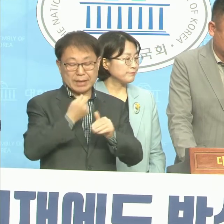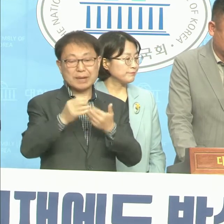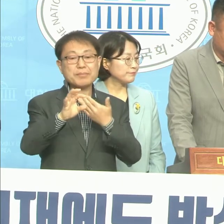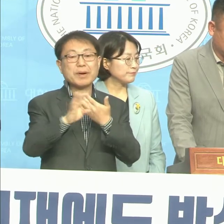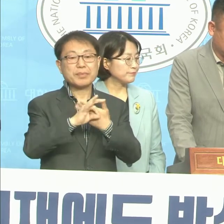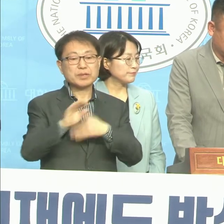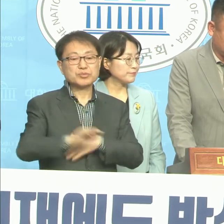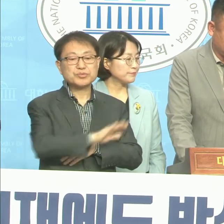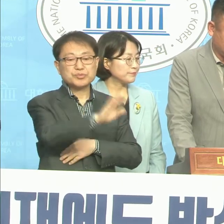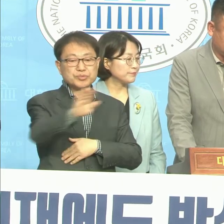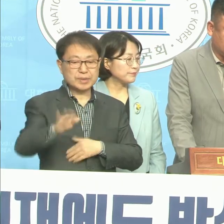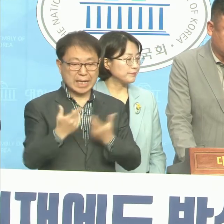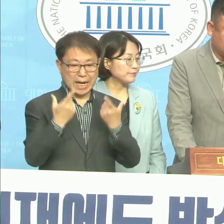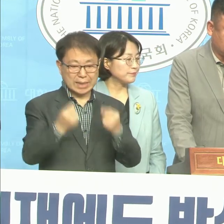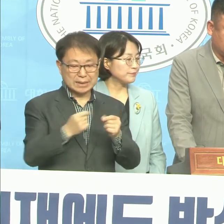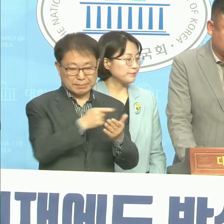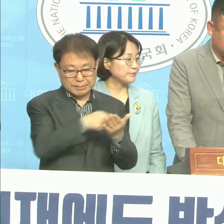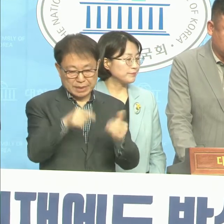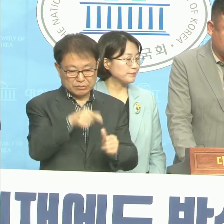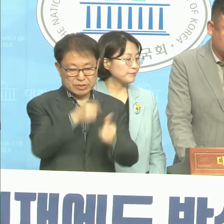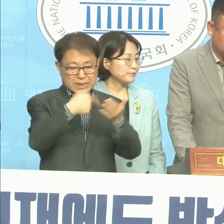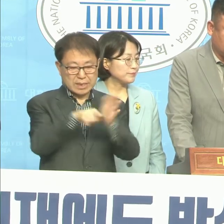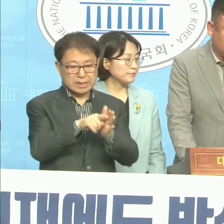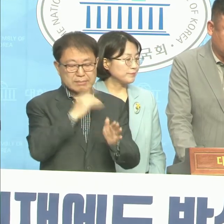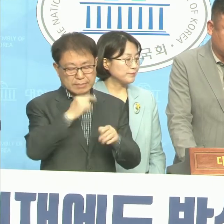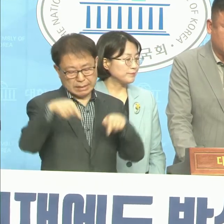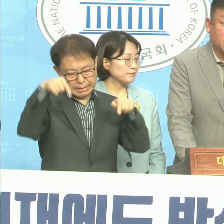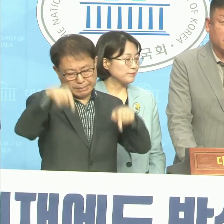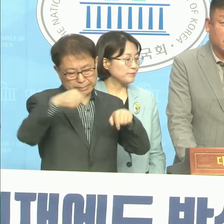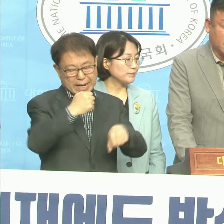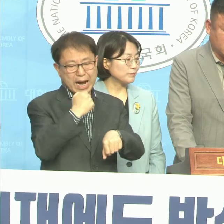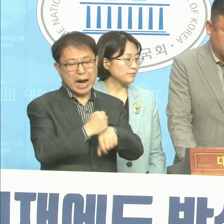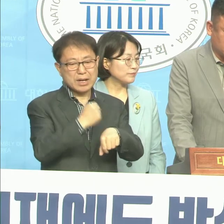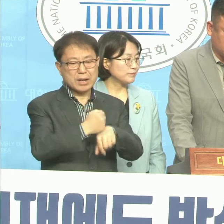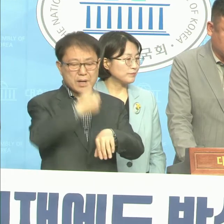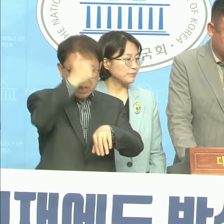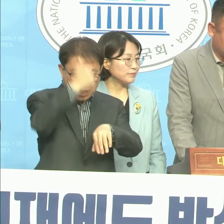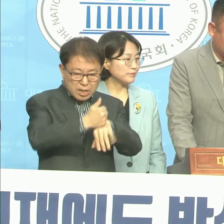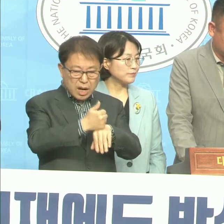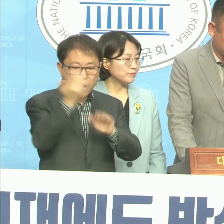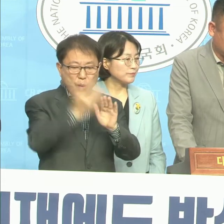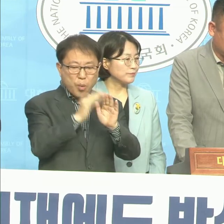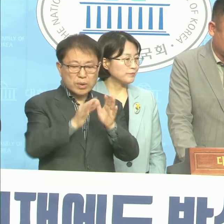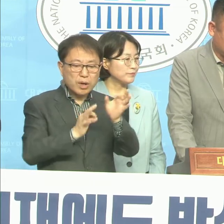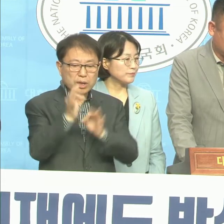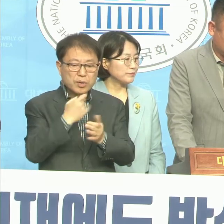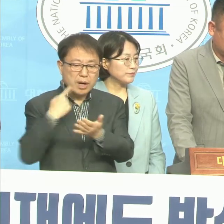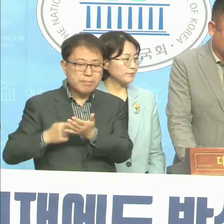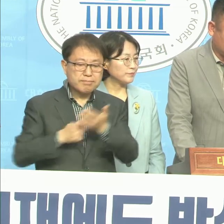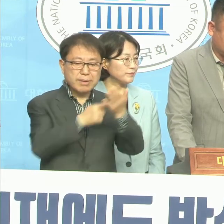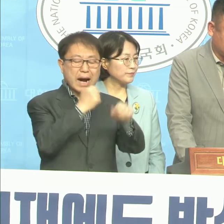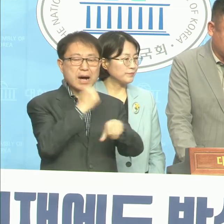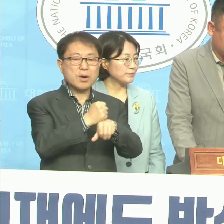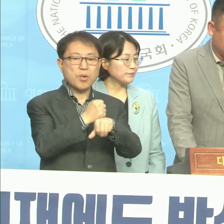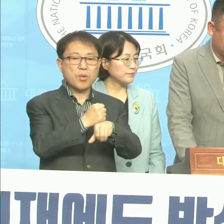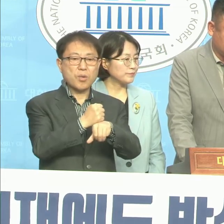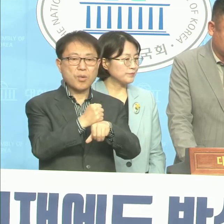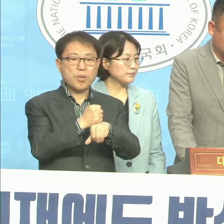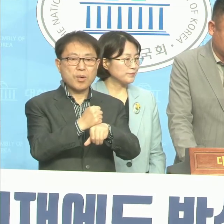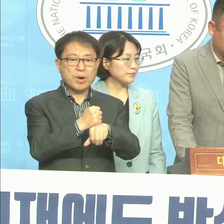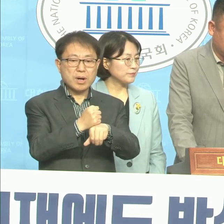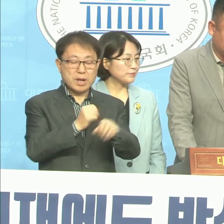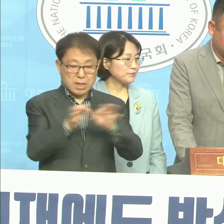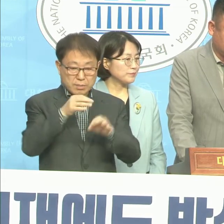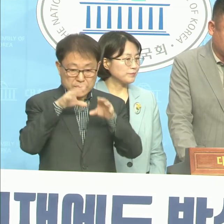우리 대책이 와 피해 구제에 대한 진지한 논의를 하여 결과를 공정거래위원회 제출 하여 06 입찰 제한 영업